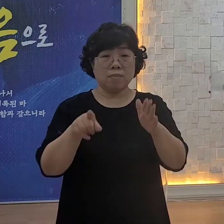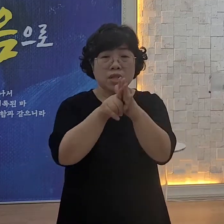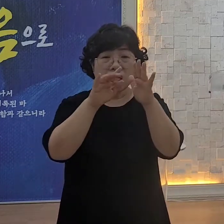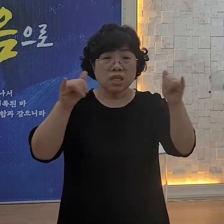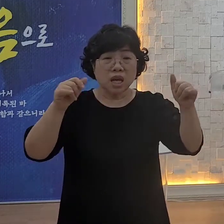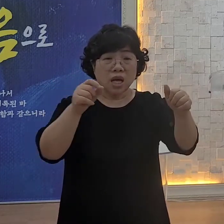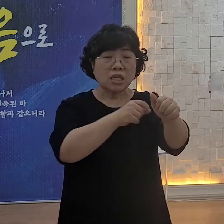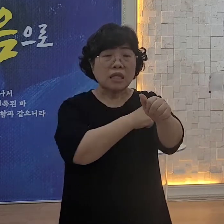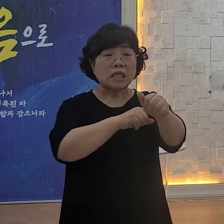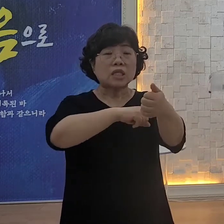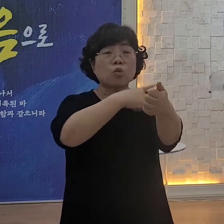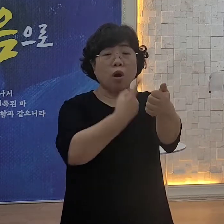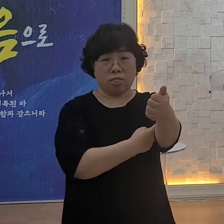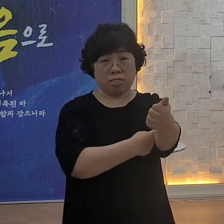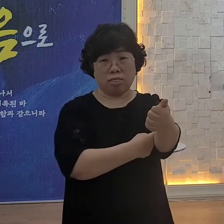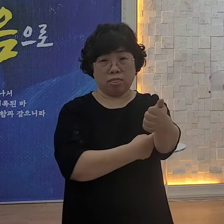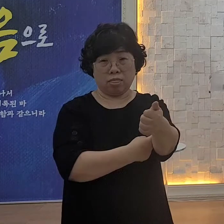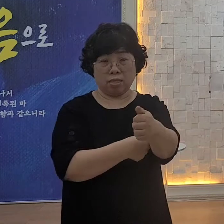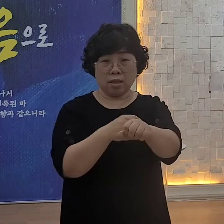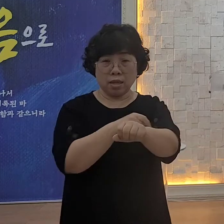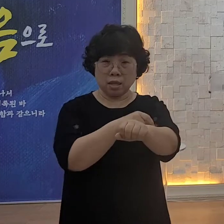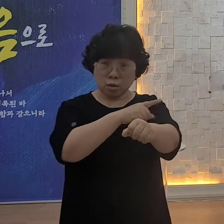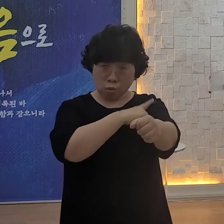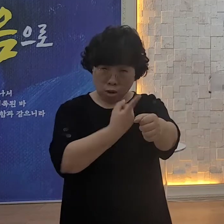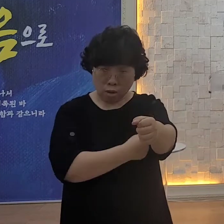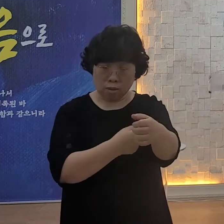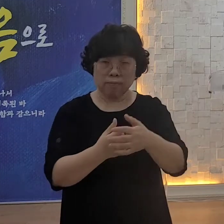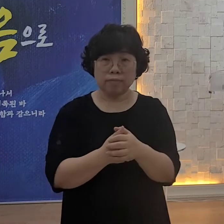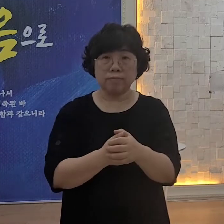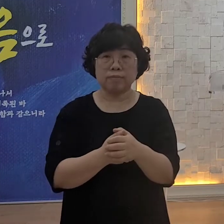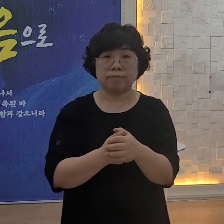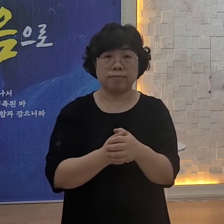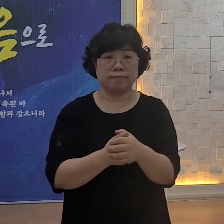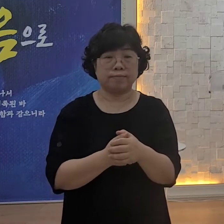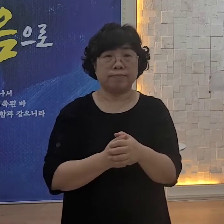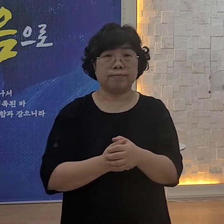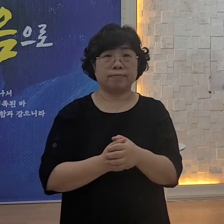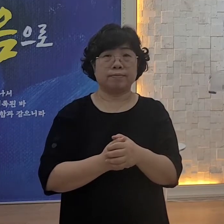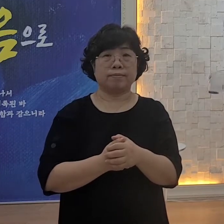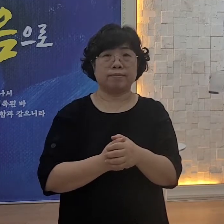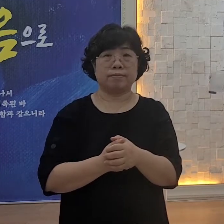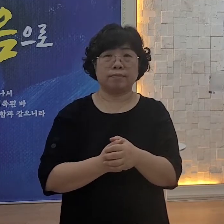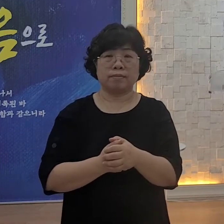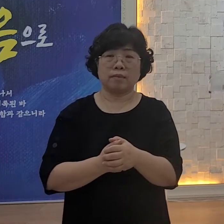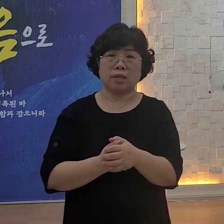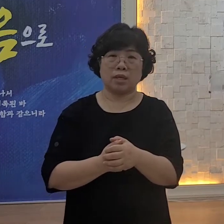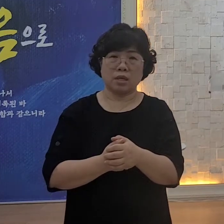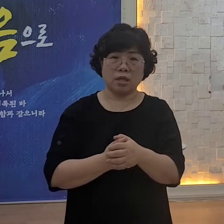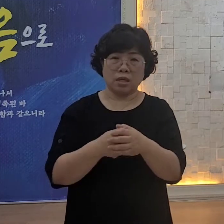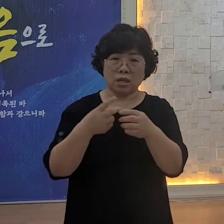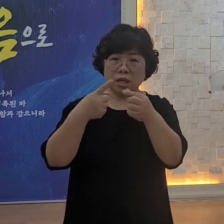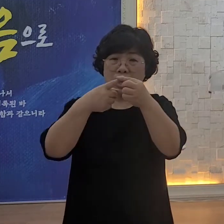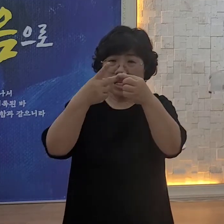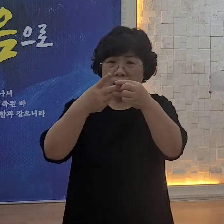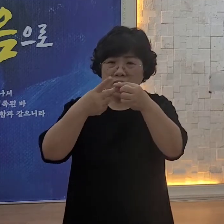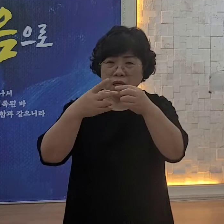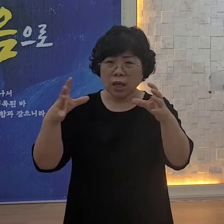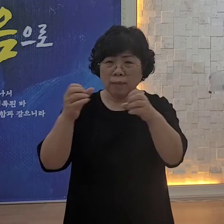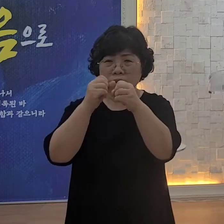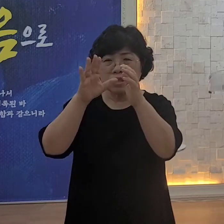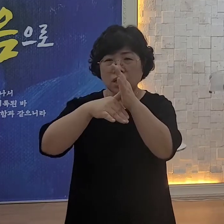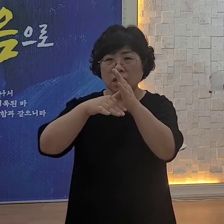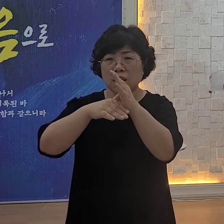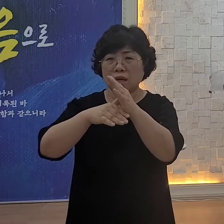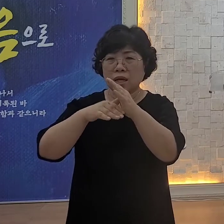특권이자 믿음의 축복이다라는 사실을 우리가 하나님 앞에 들어간다 라고 하는 이 기도의 특권 가운데